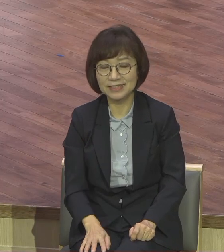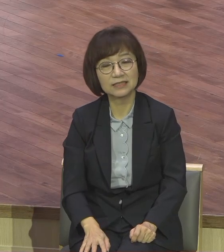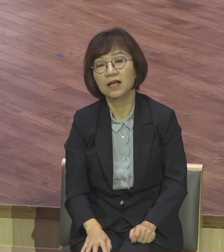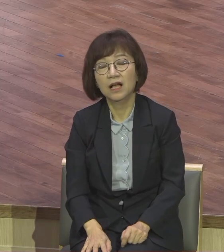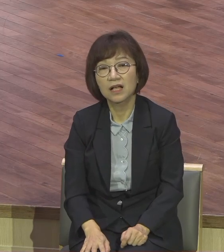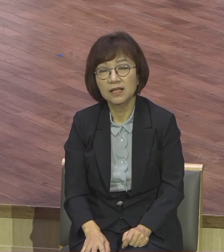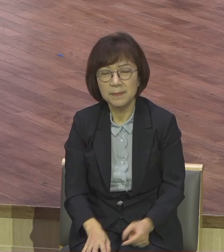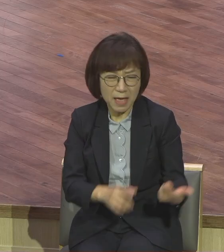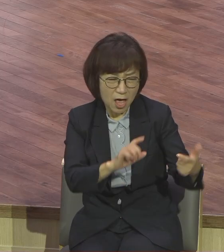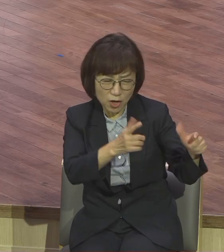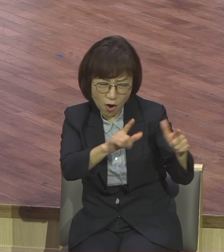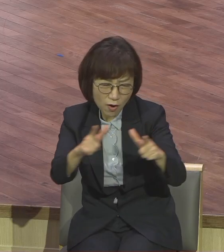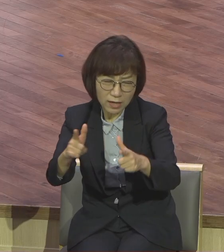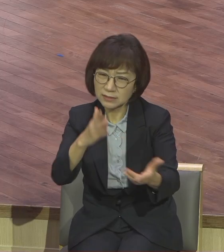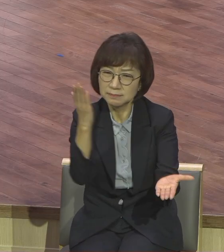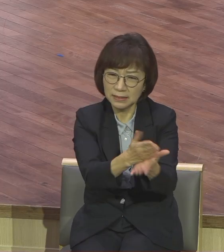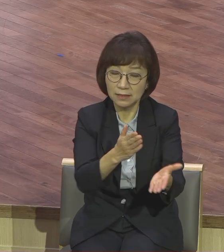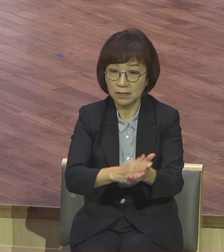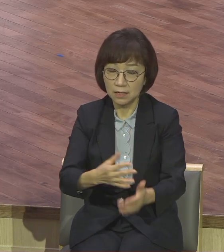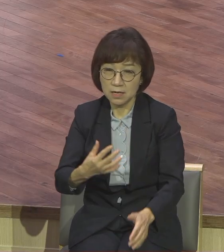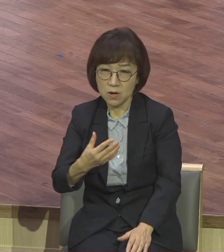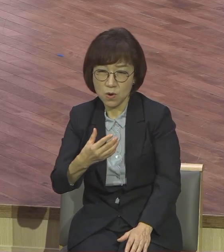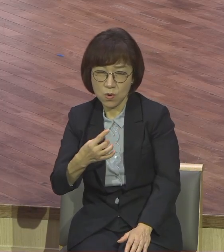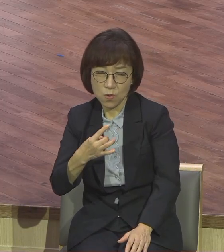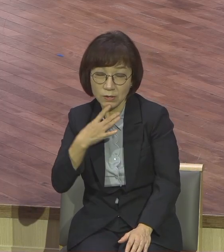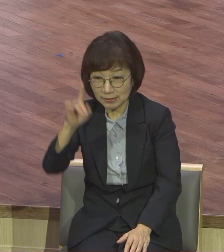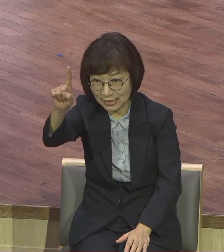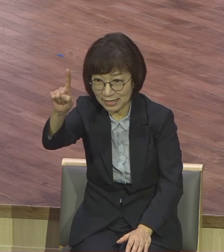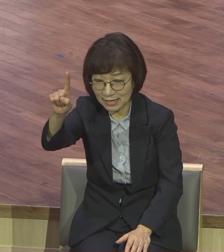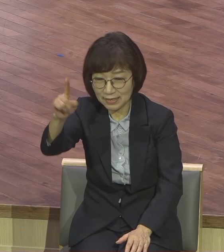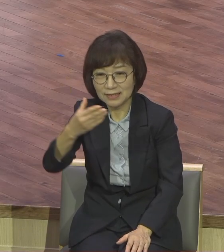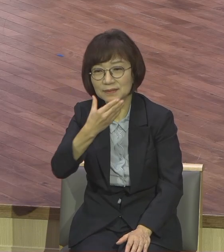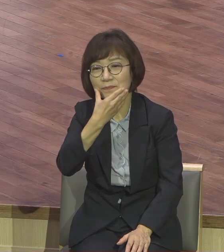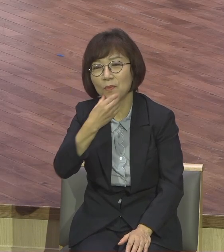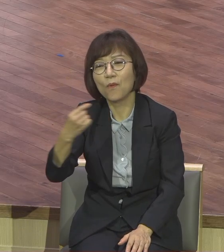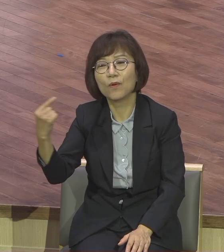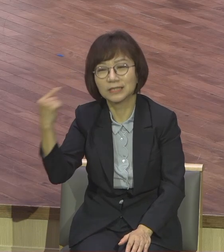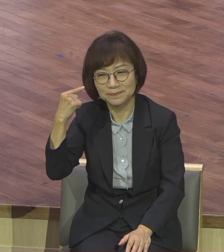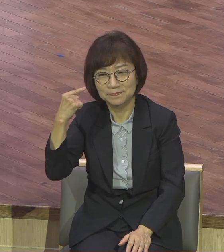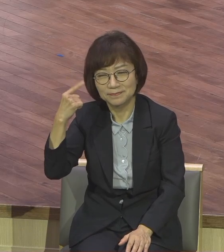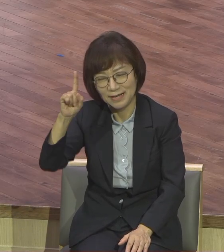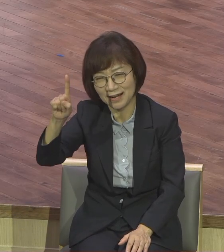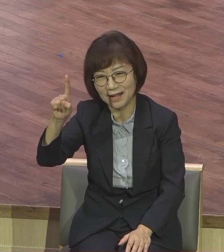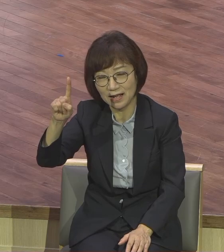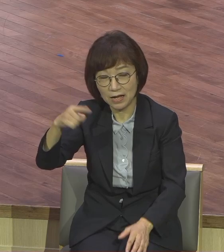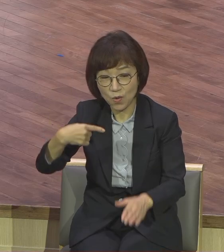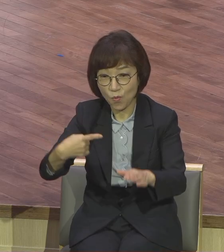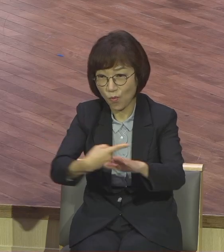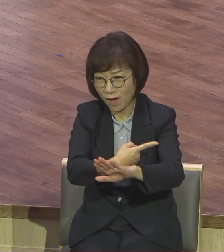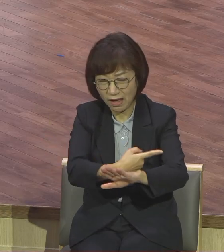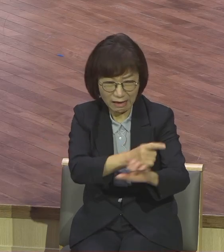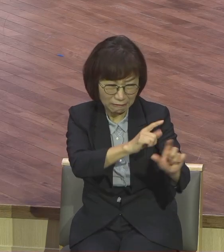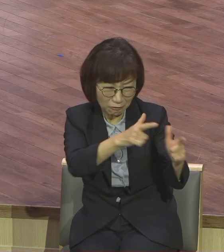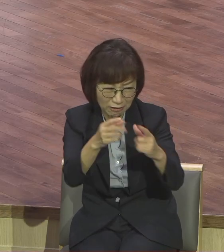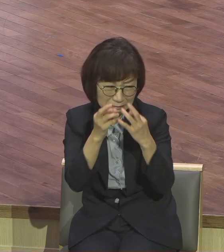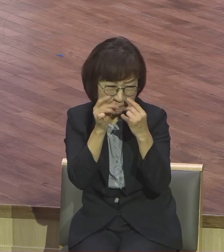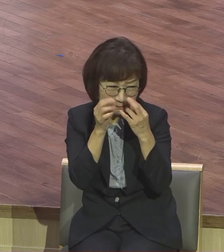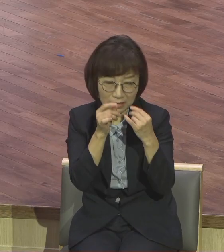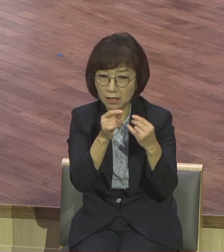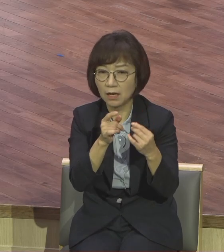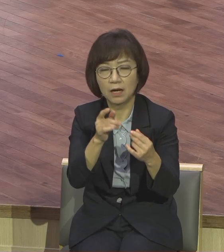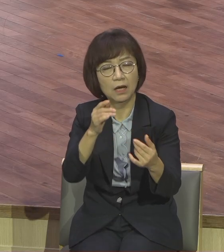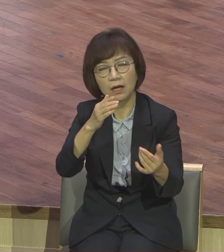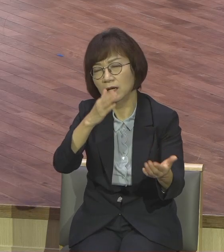뭘 말하느냐? 오직 복음을 말해요. 오직 복음 안 되면 못 살아남다니까. 대강 복음, 섞어